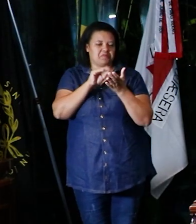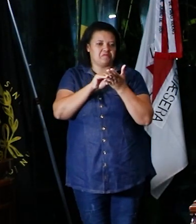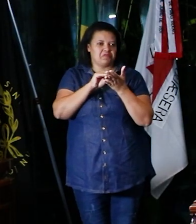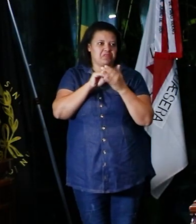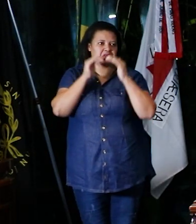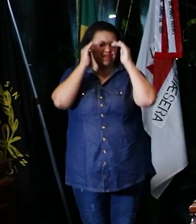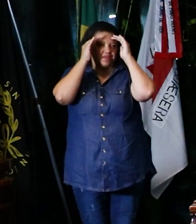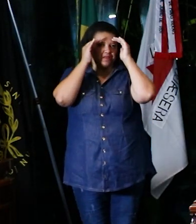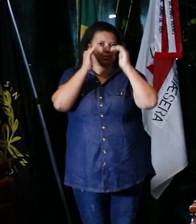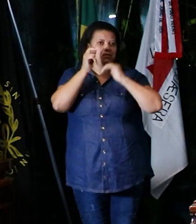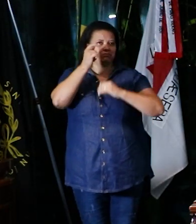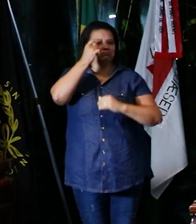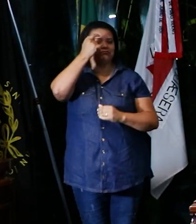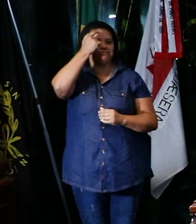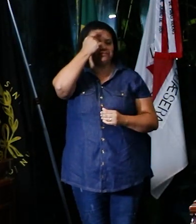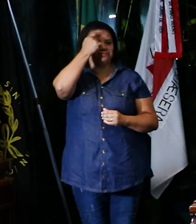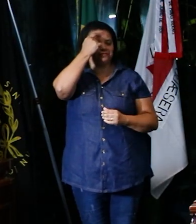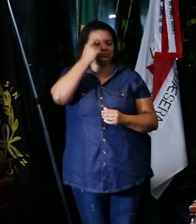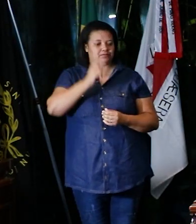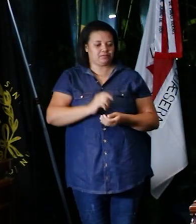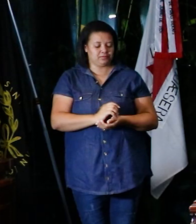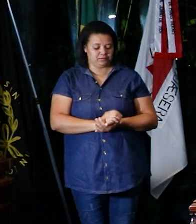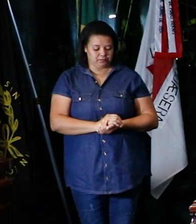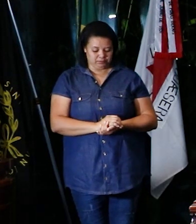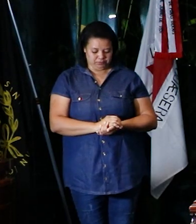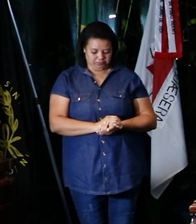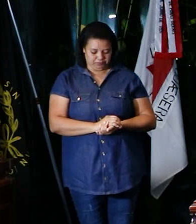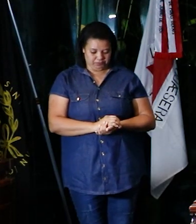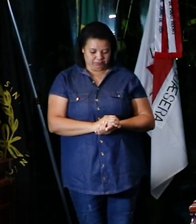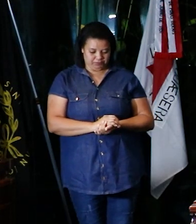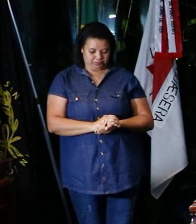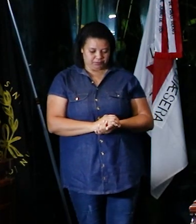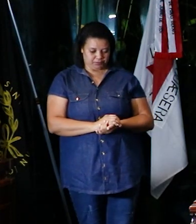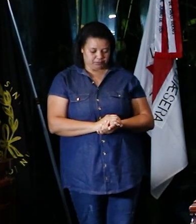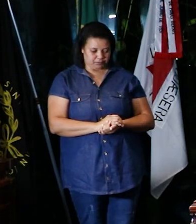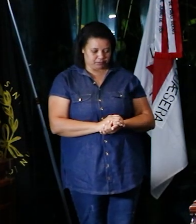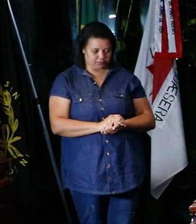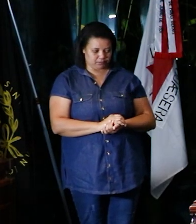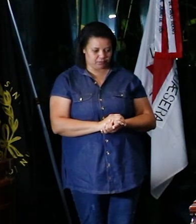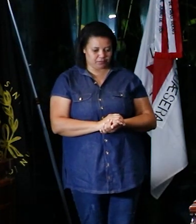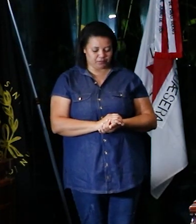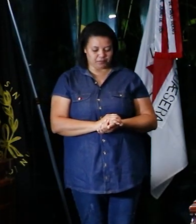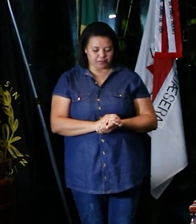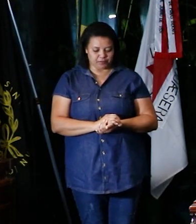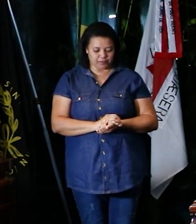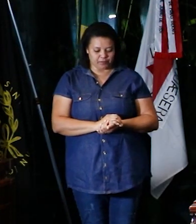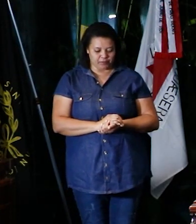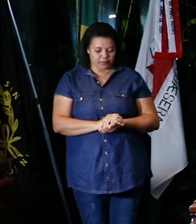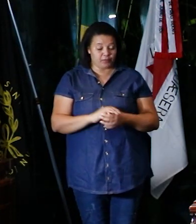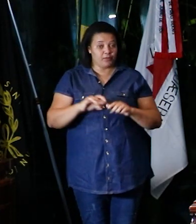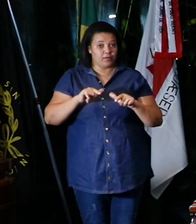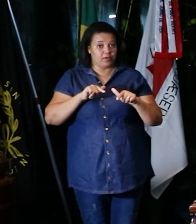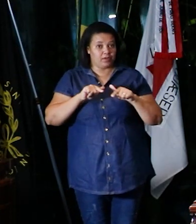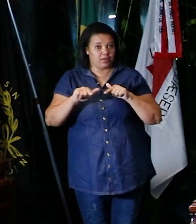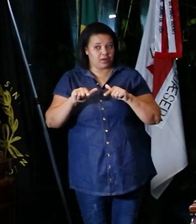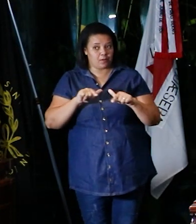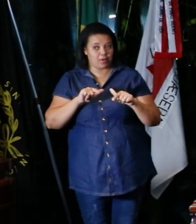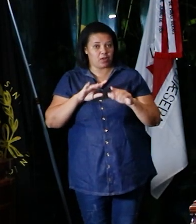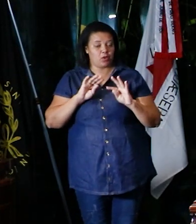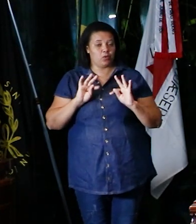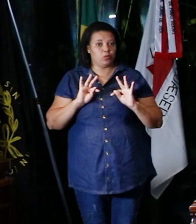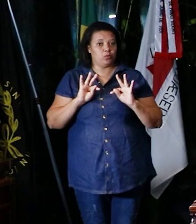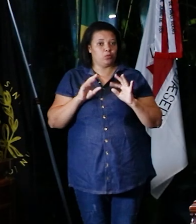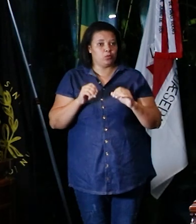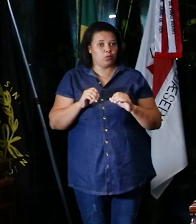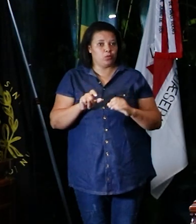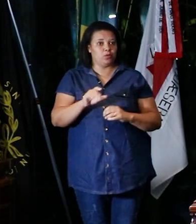nós poderíamos dizer que a obra toda de Drummond é uma forma